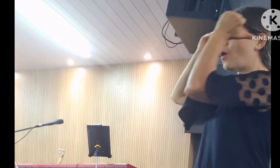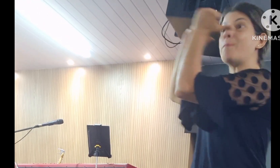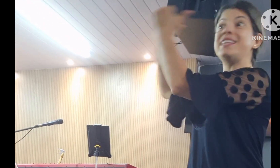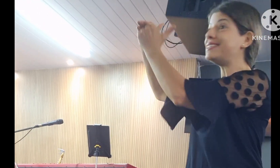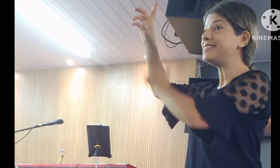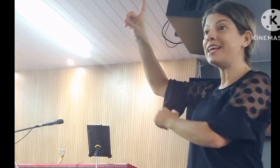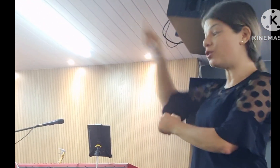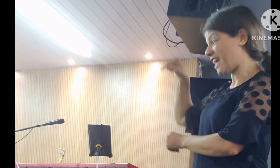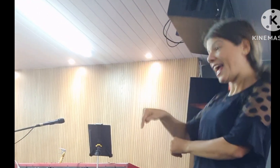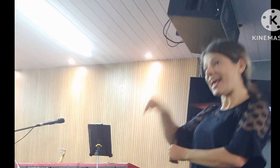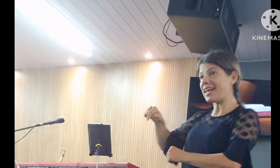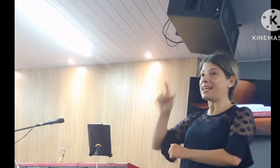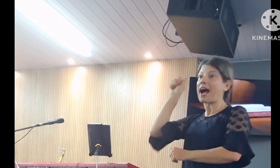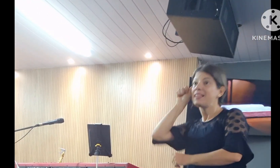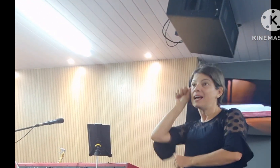contato com Deus,